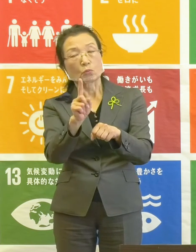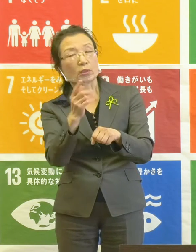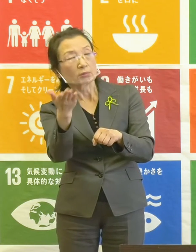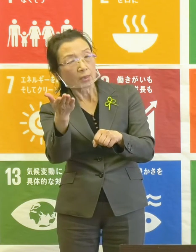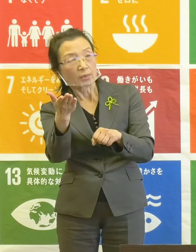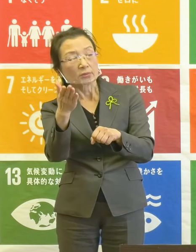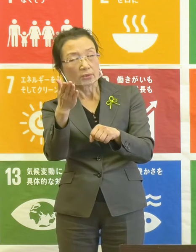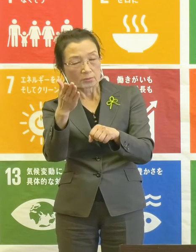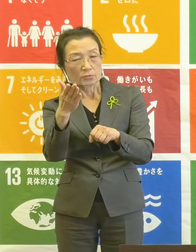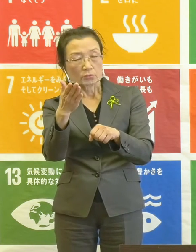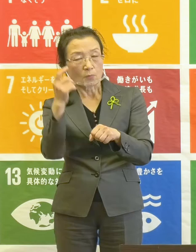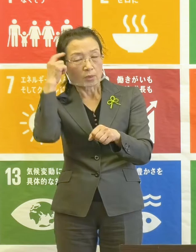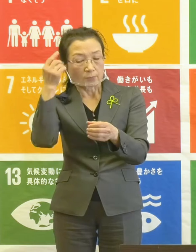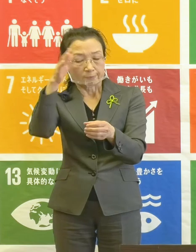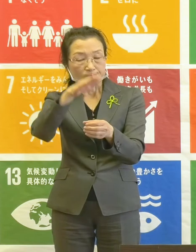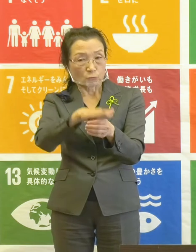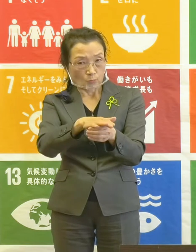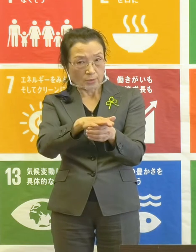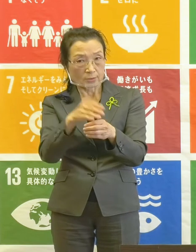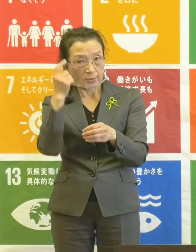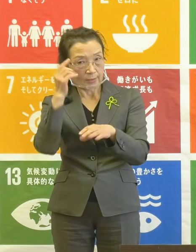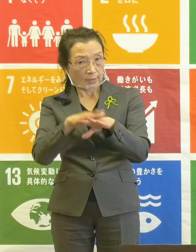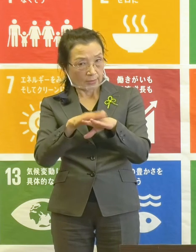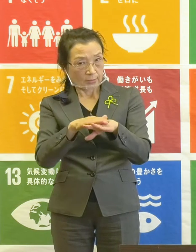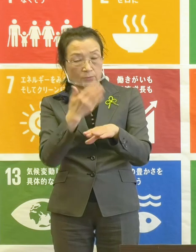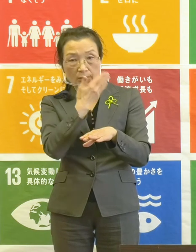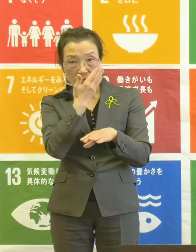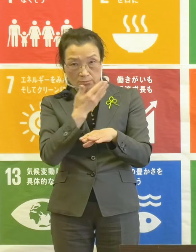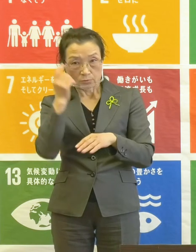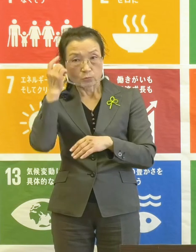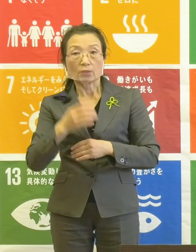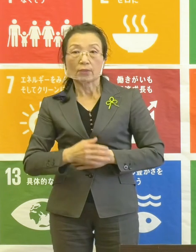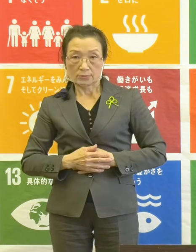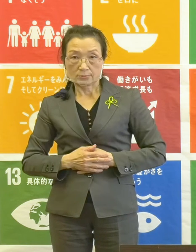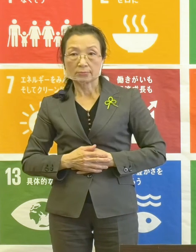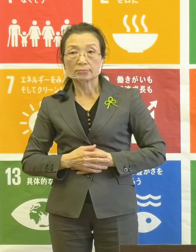政策も必要、見据えた政策が重要になってくると思っています。